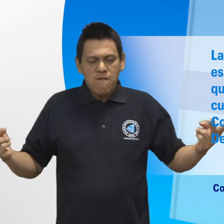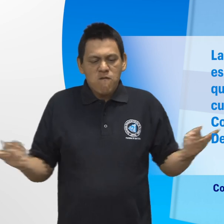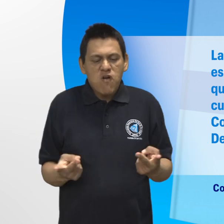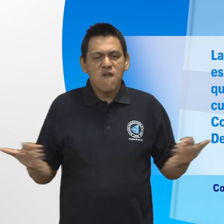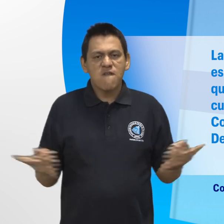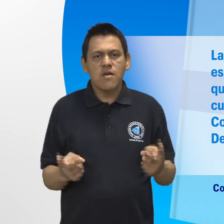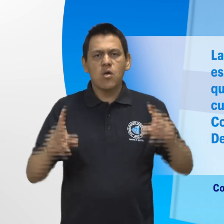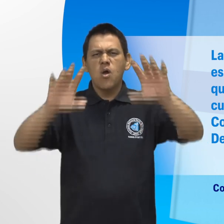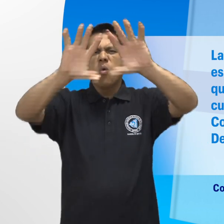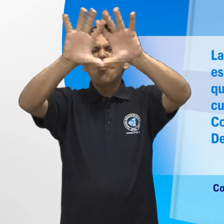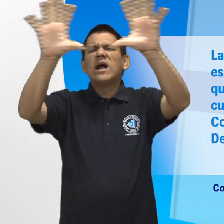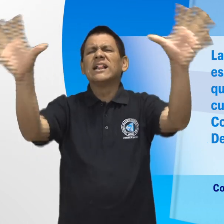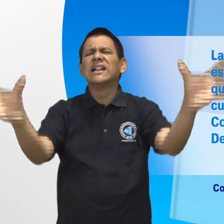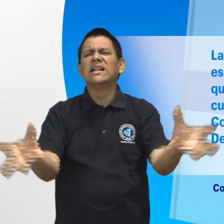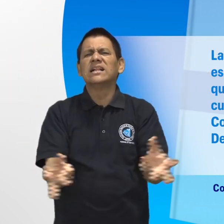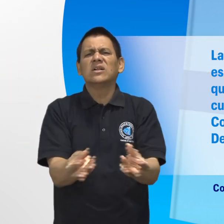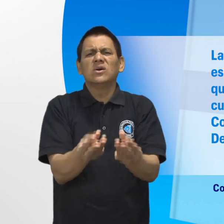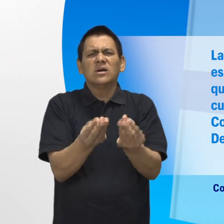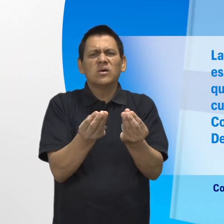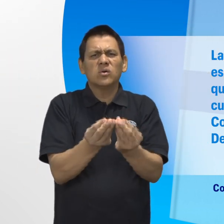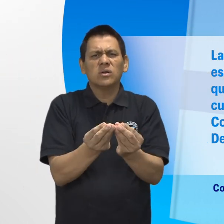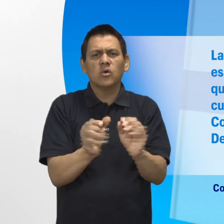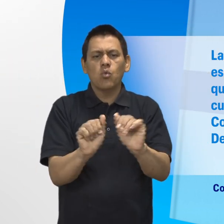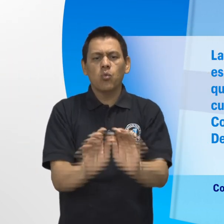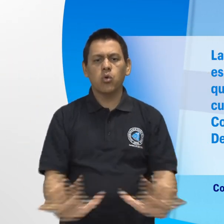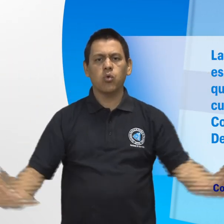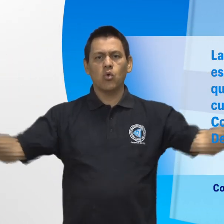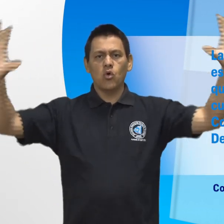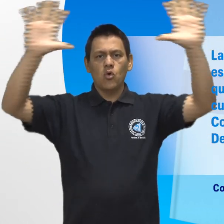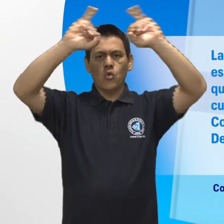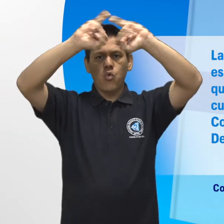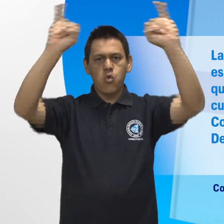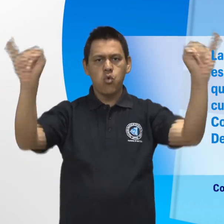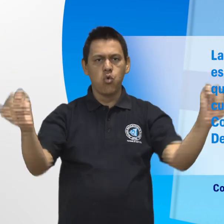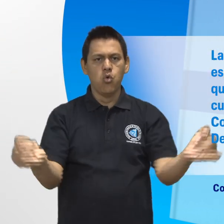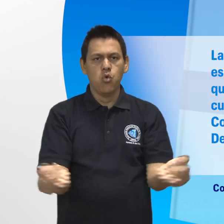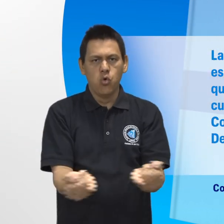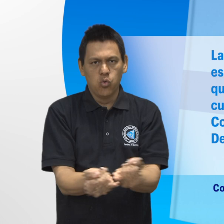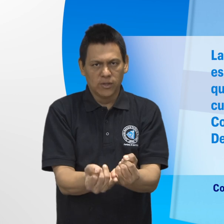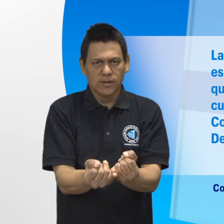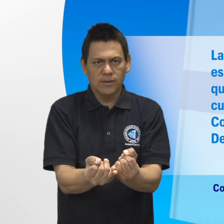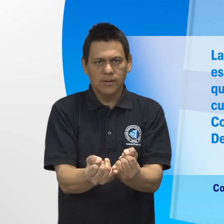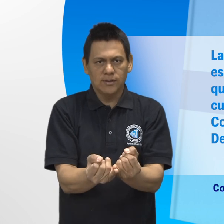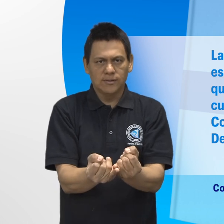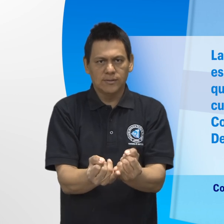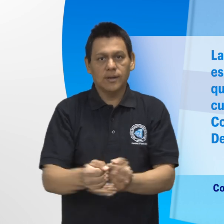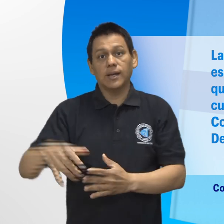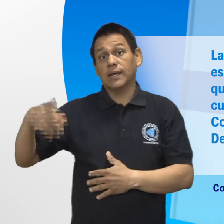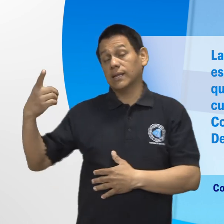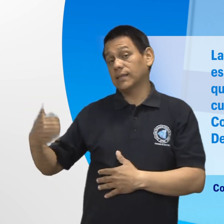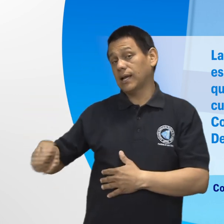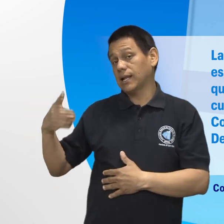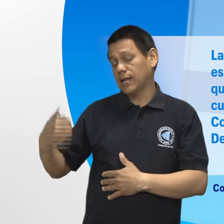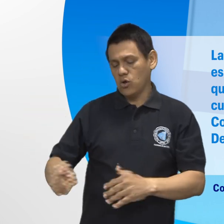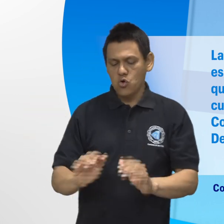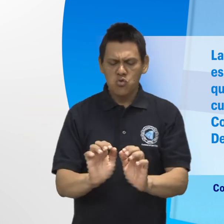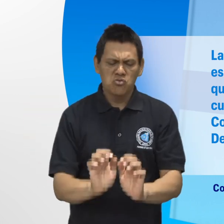por lo cual tiene plena vigencia la Convención Internacional de los Derechos del Niño y la Niña.